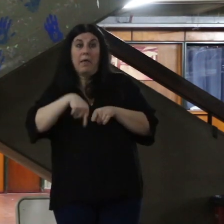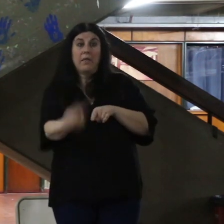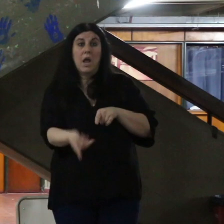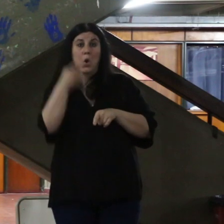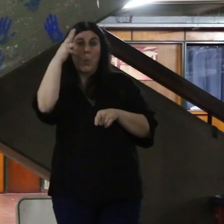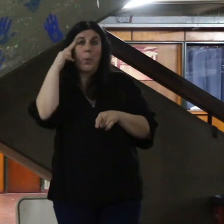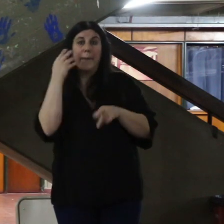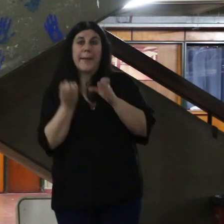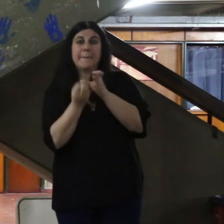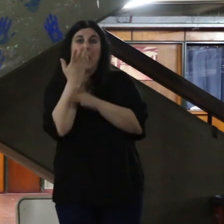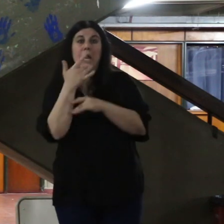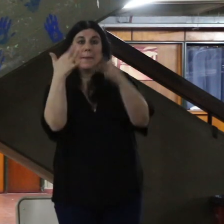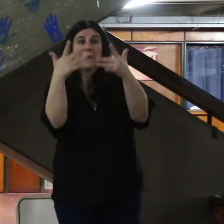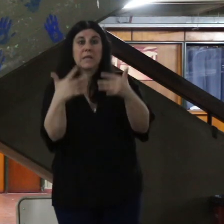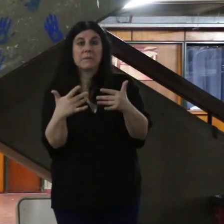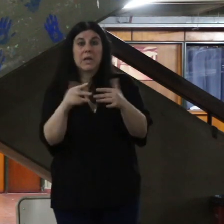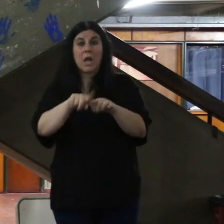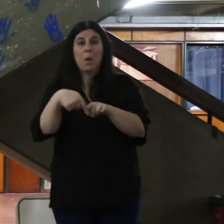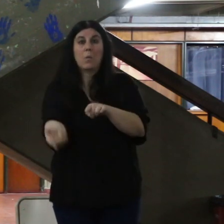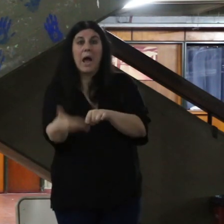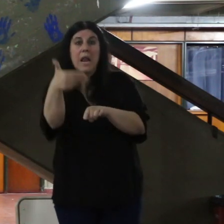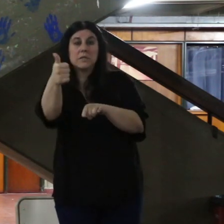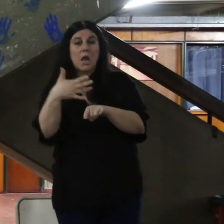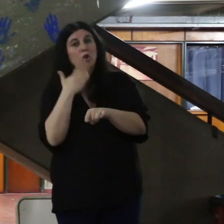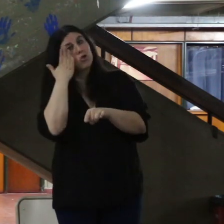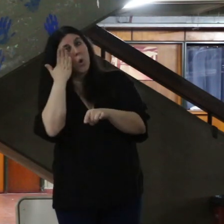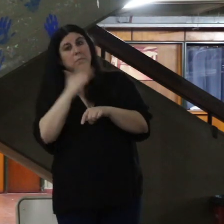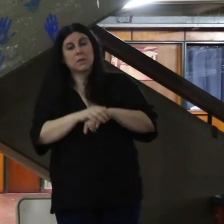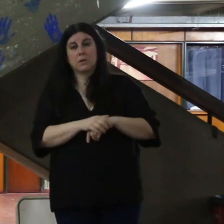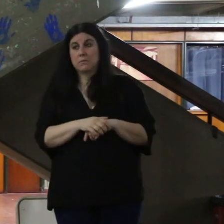matemática y a las 6 se iban a dormir.